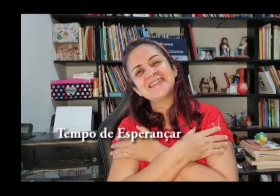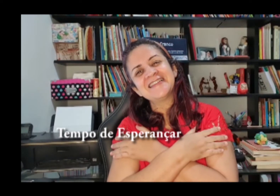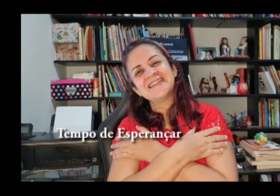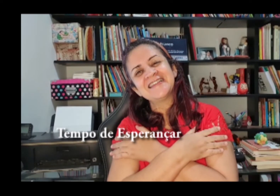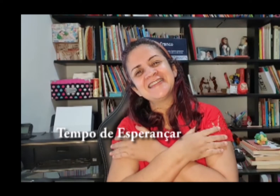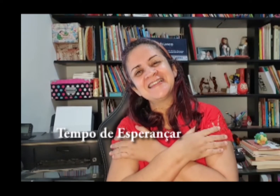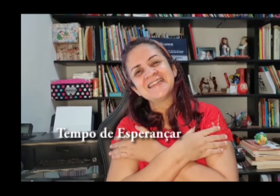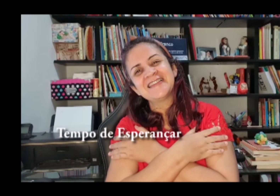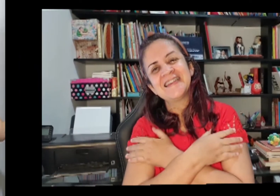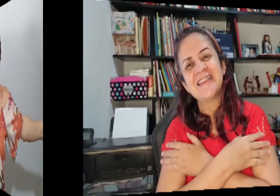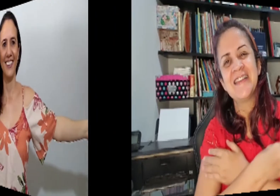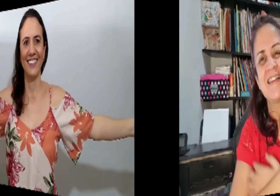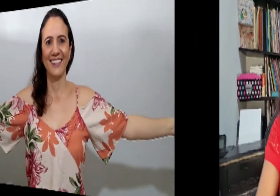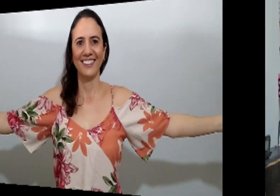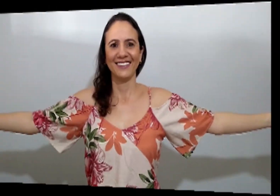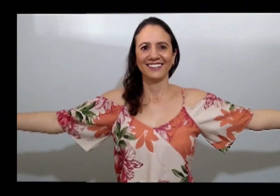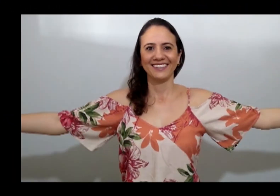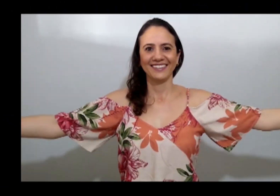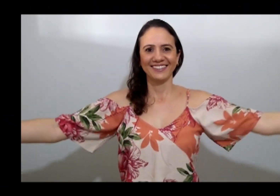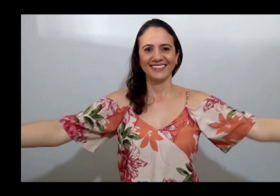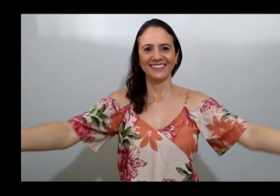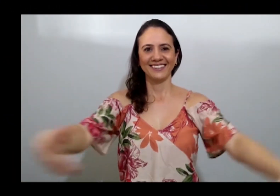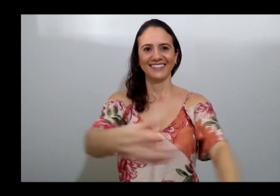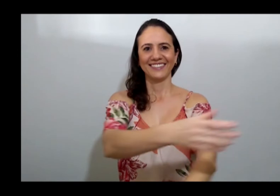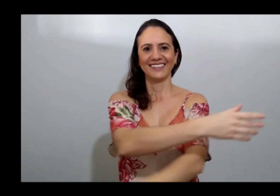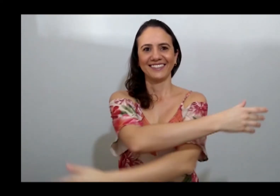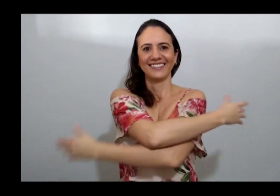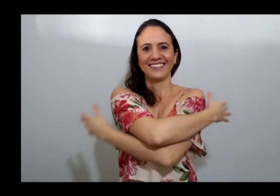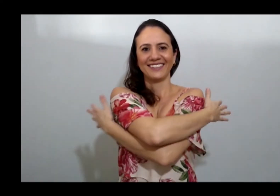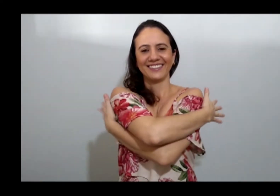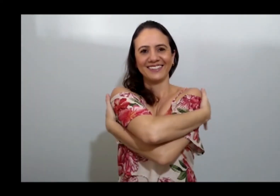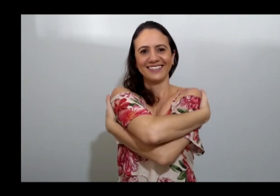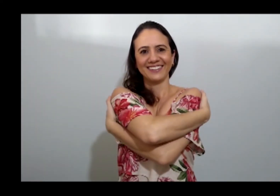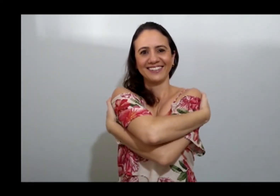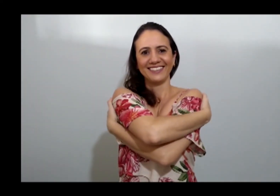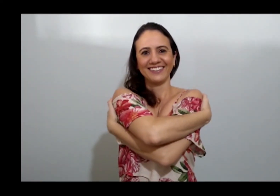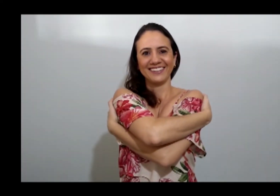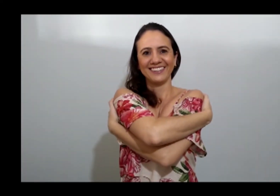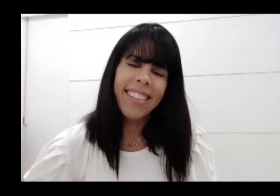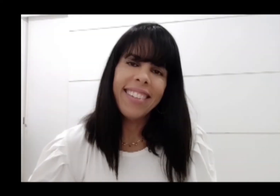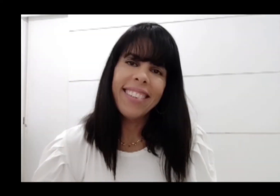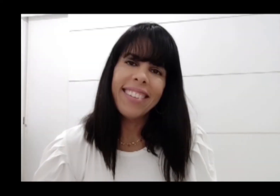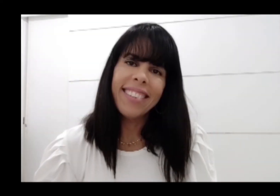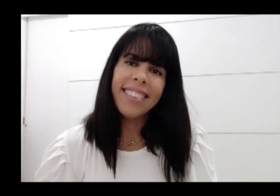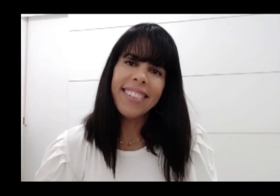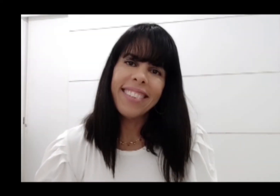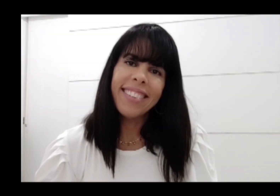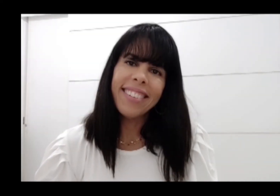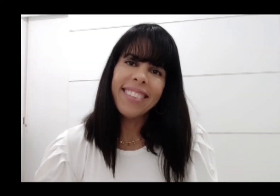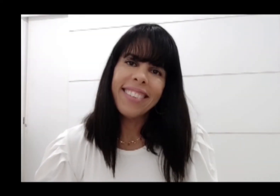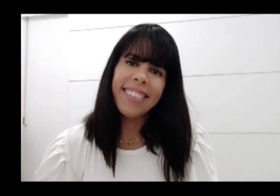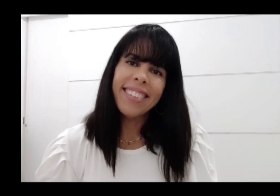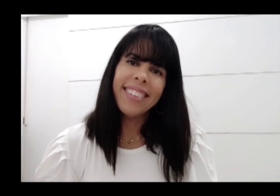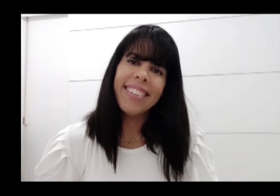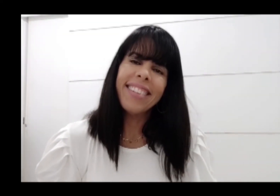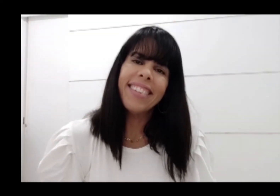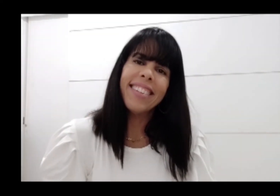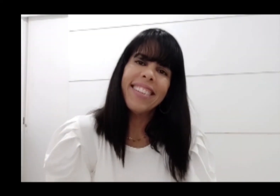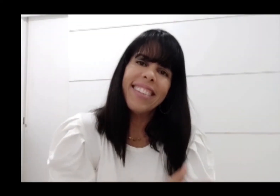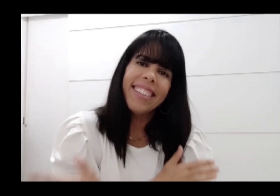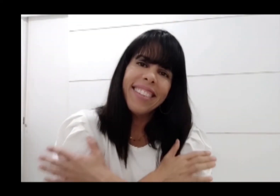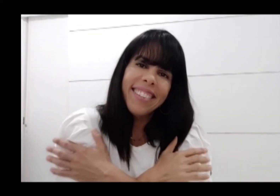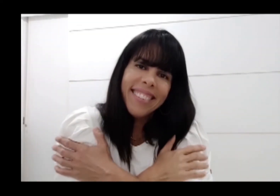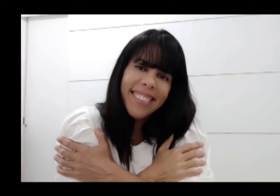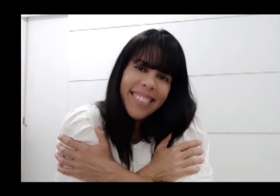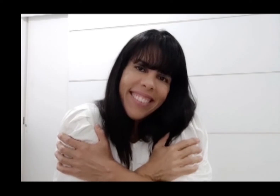E quando eu tiver saído para fora do teu círculo, tempo, tempo, tempo,